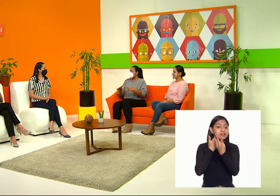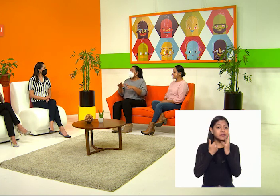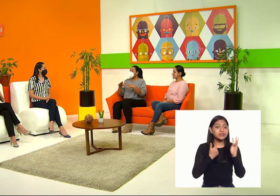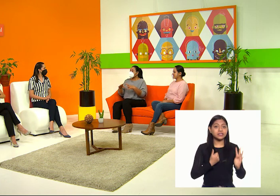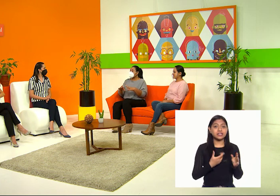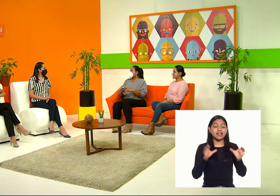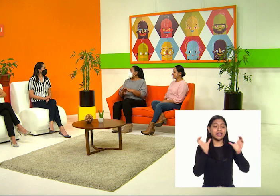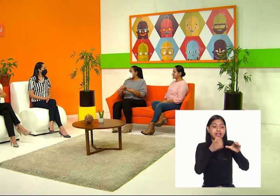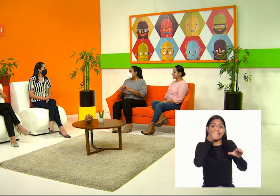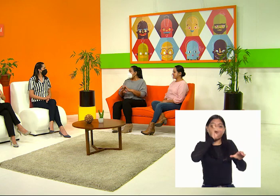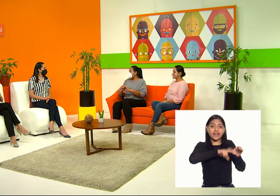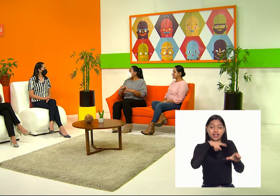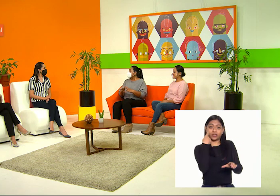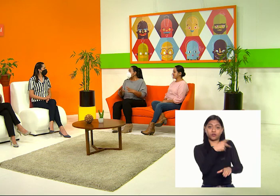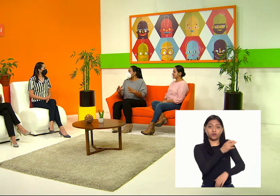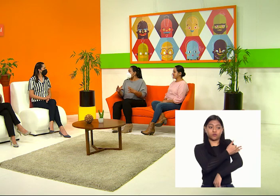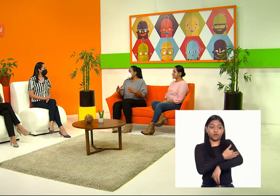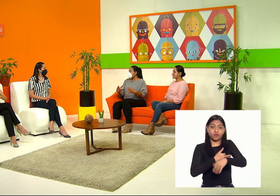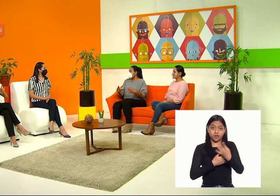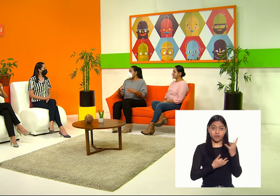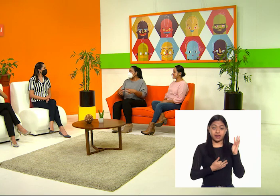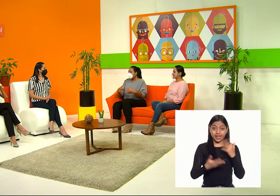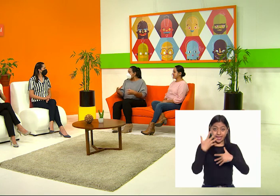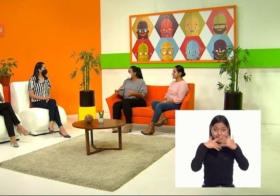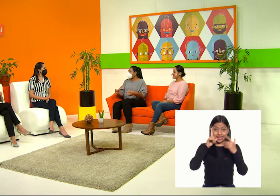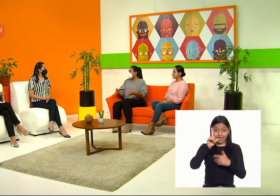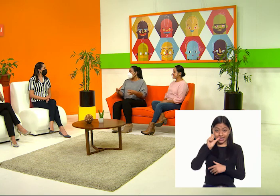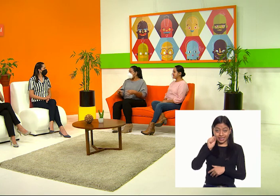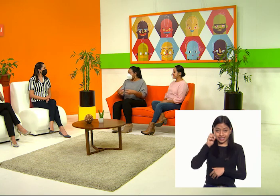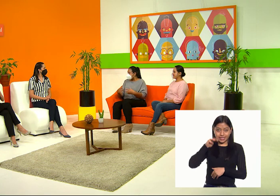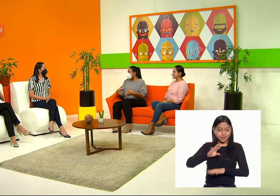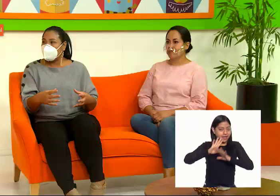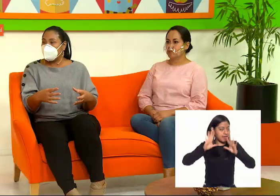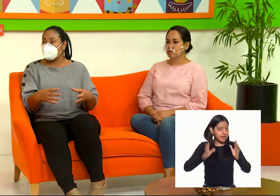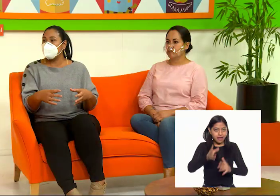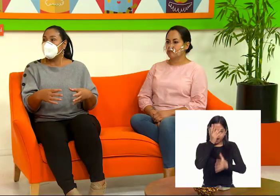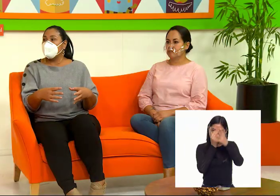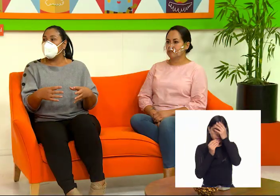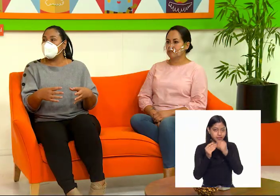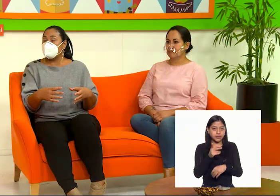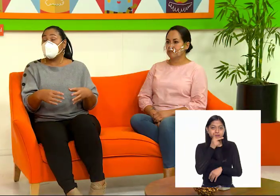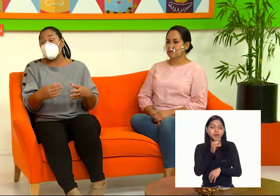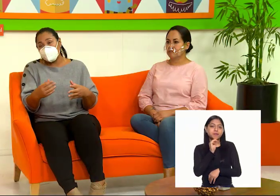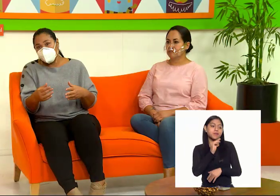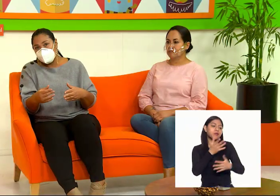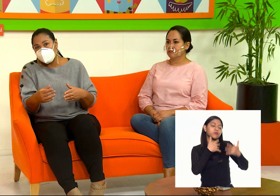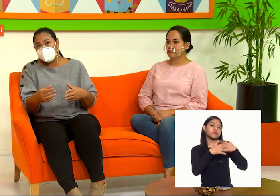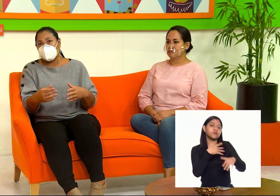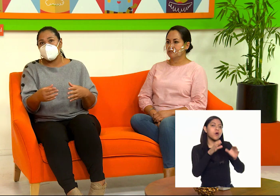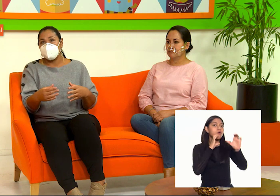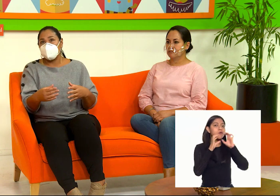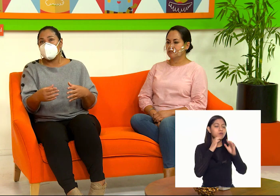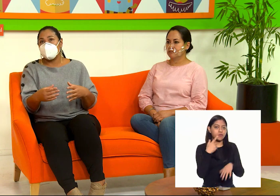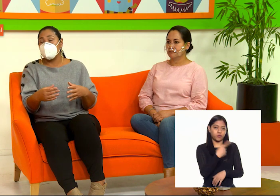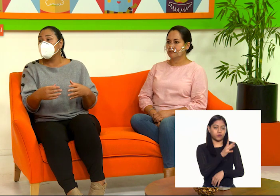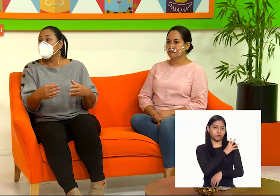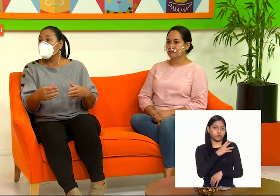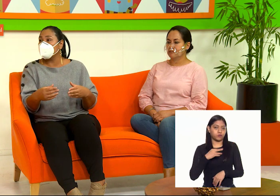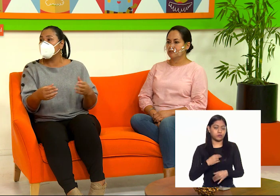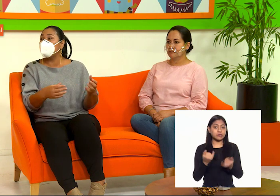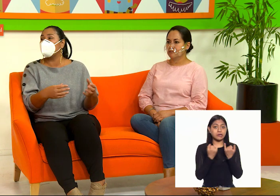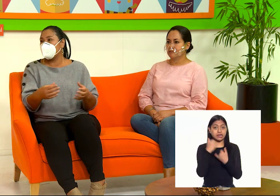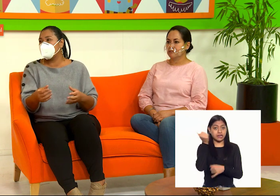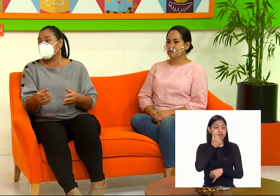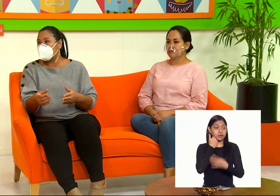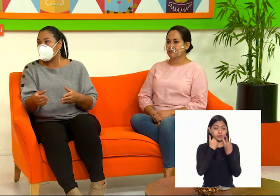familias donde la lengua de señas mexicana ya se la han apropiado, ya la manejan, a veces alumnos